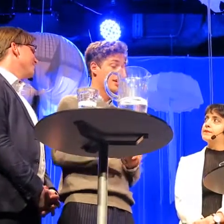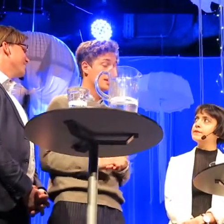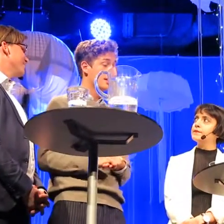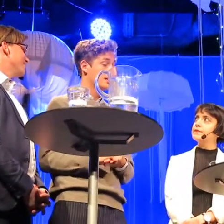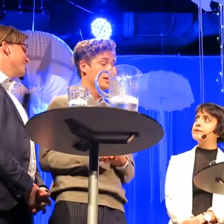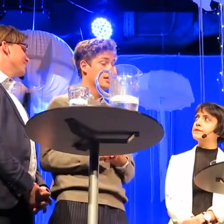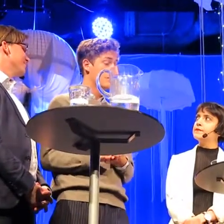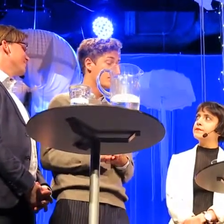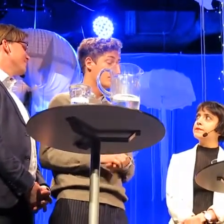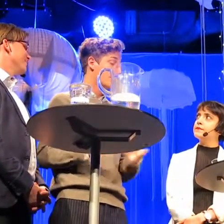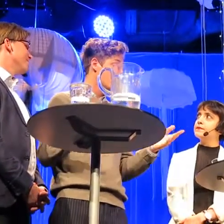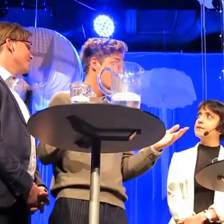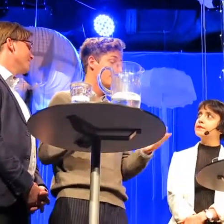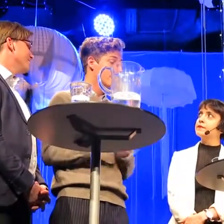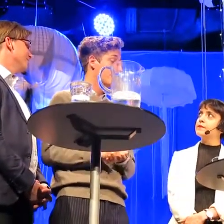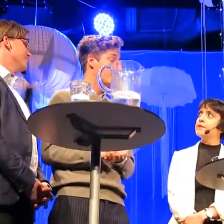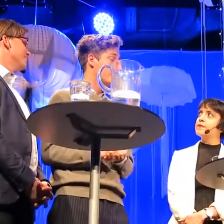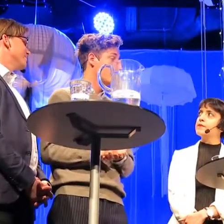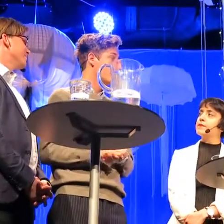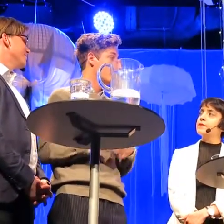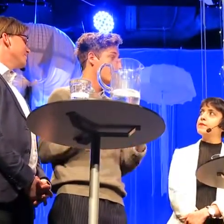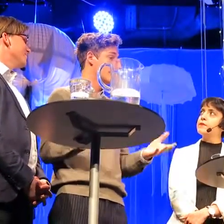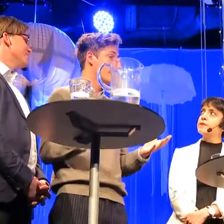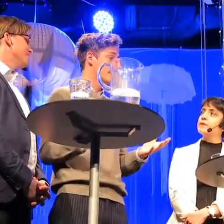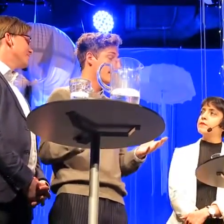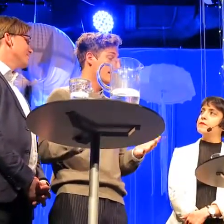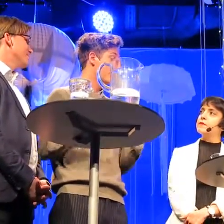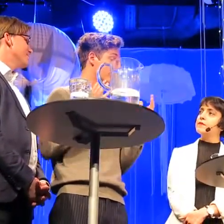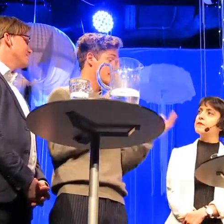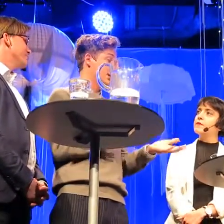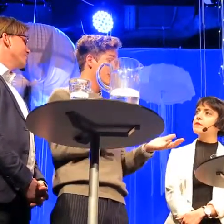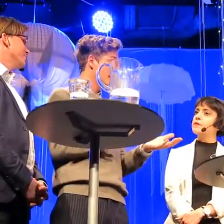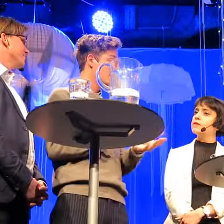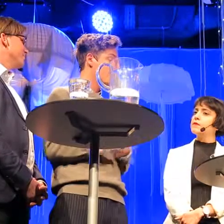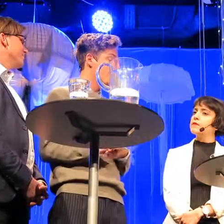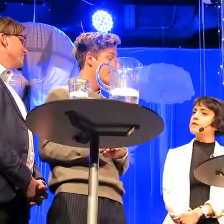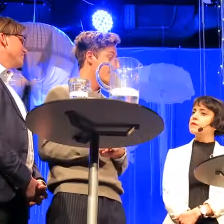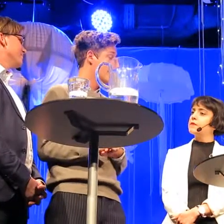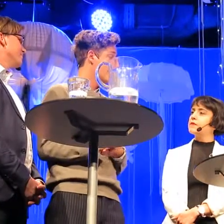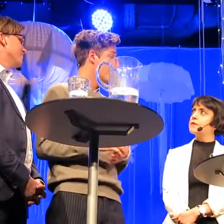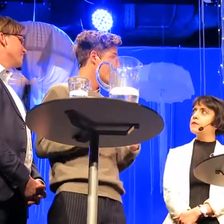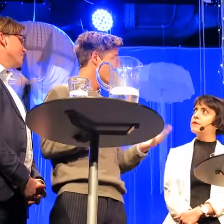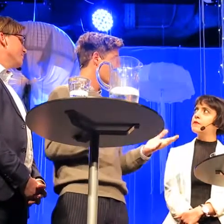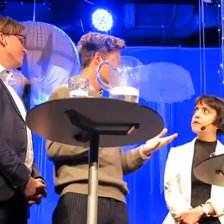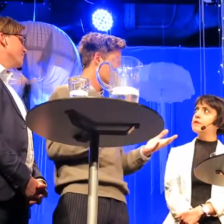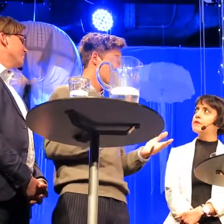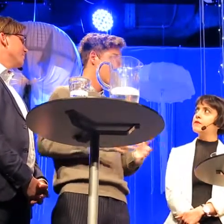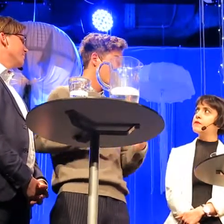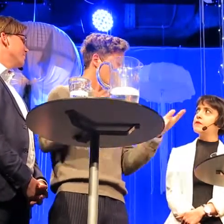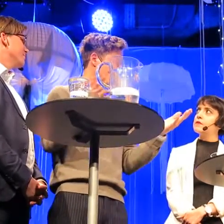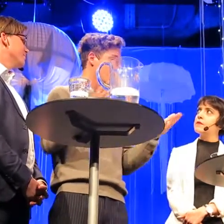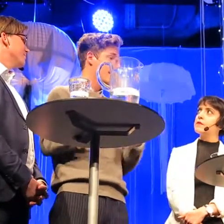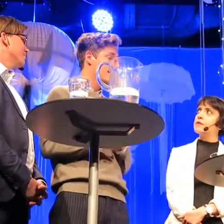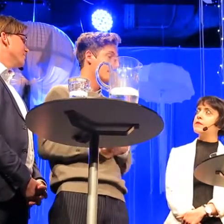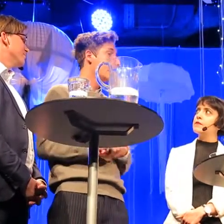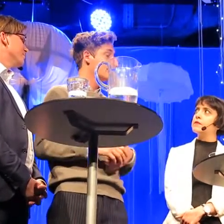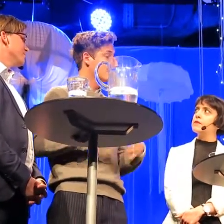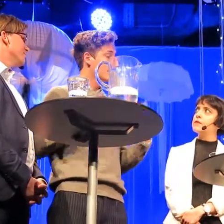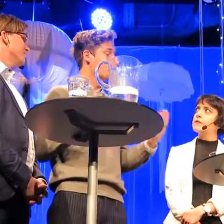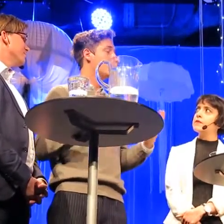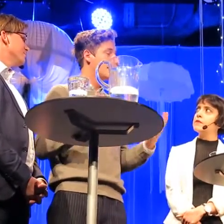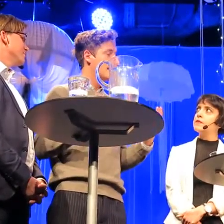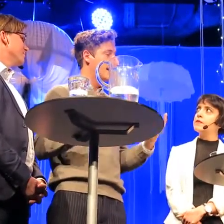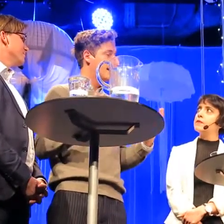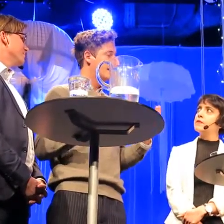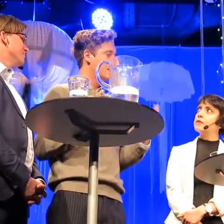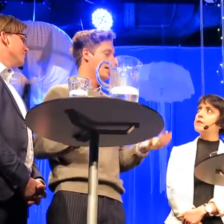att sänka i praktiken dieselskatten för bönderna. Vi kommer att följa det i ett chattläge. Samtidigt så höjer vi andra delar av koldioxidskatten. Vi tar bort gruvnäringen. Så